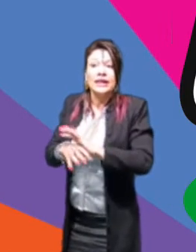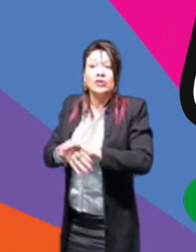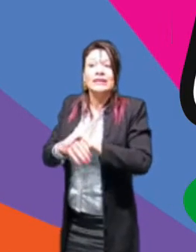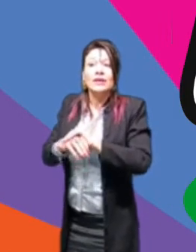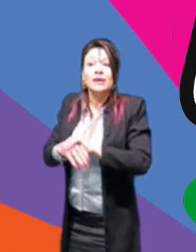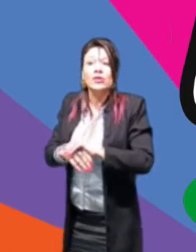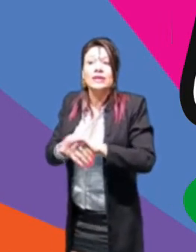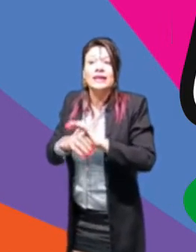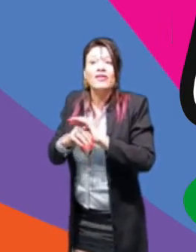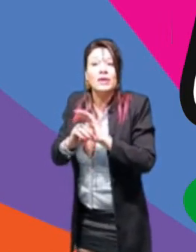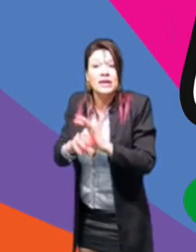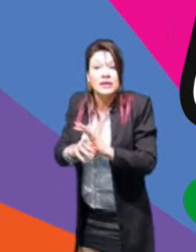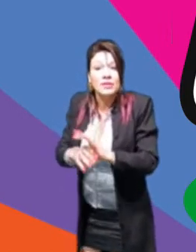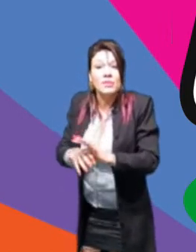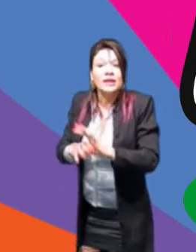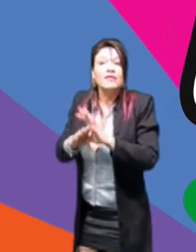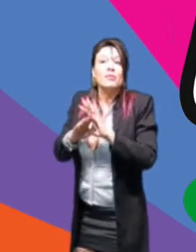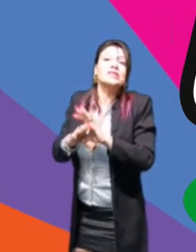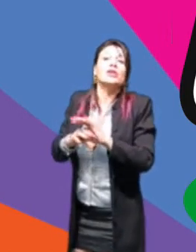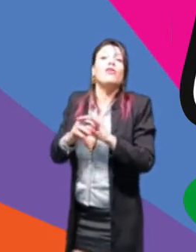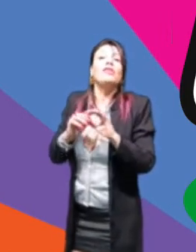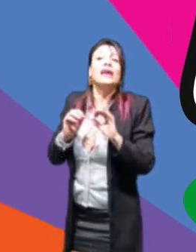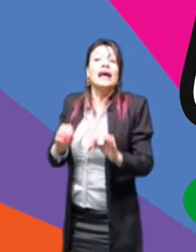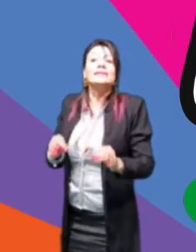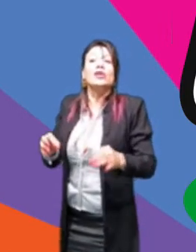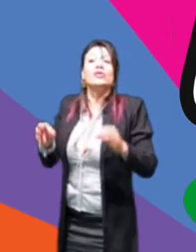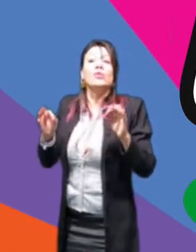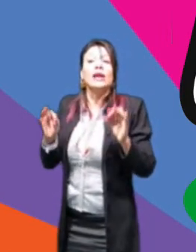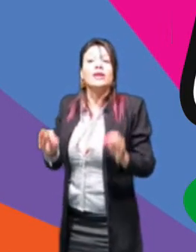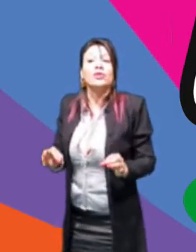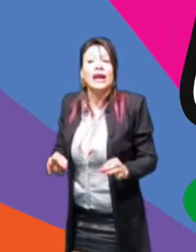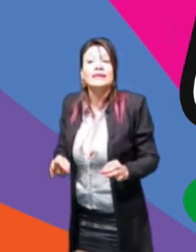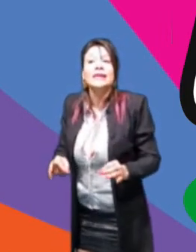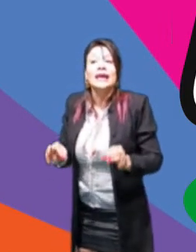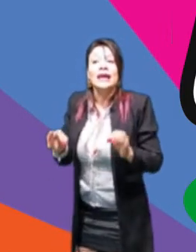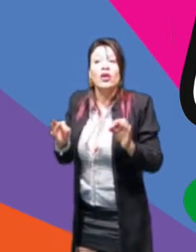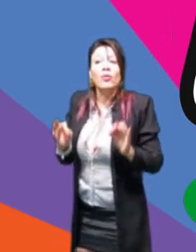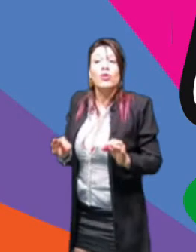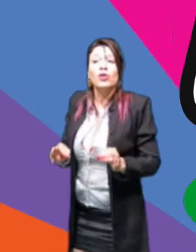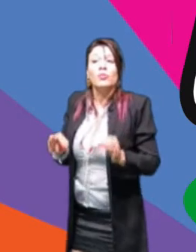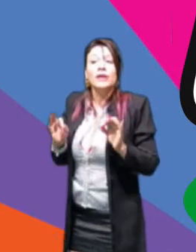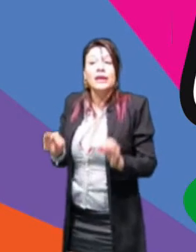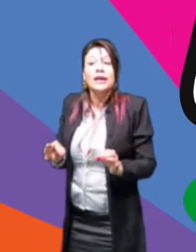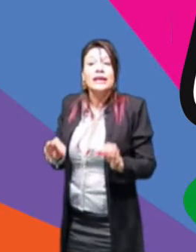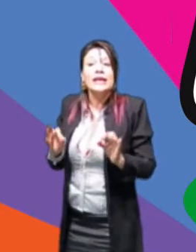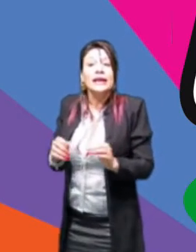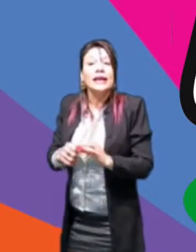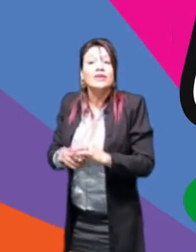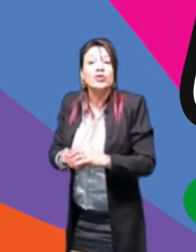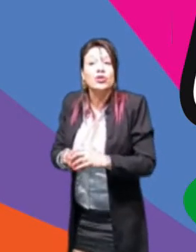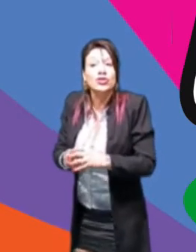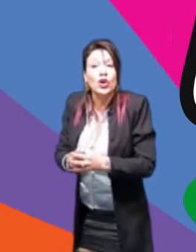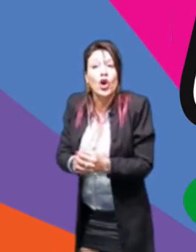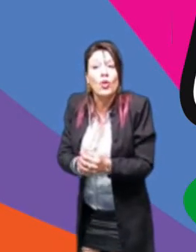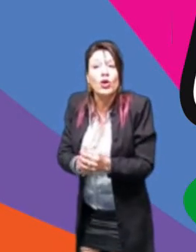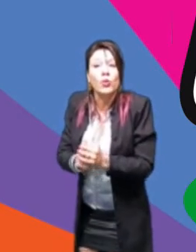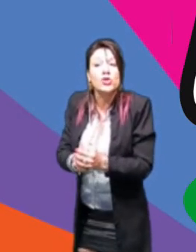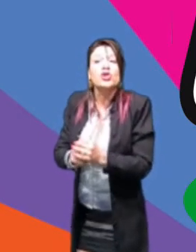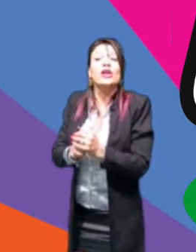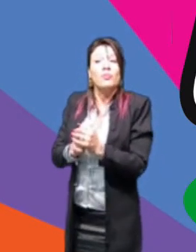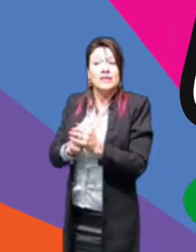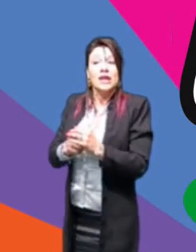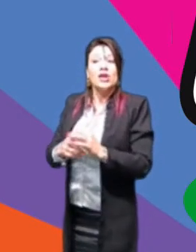que estás viendo es del FBI. Brinda información a los fiscales y a los tribunales orales en Comodoro Pi y en el caso conocido como los bolsos